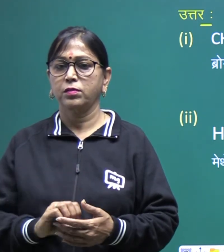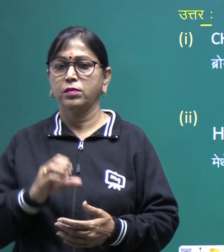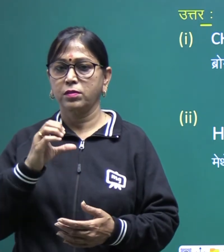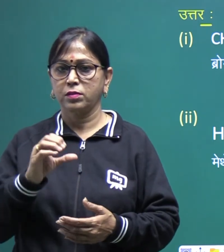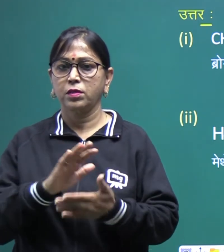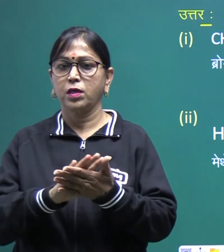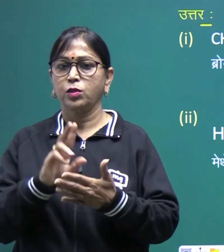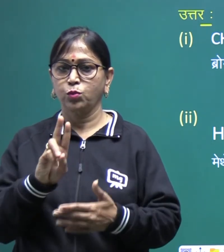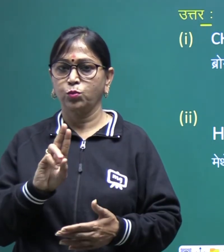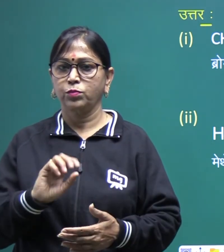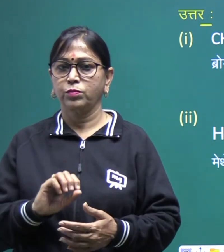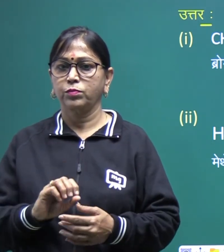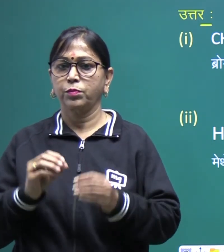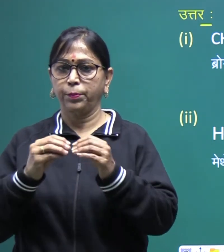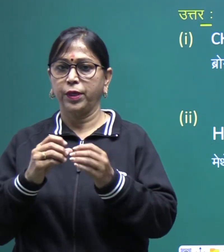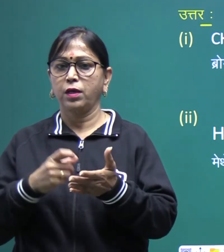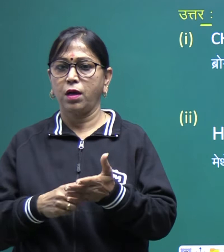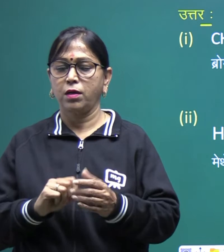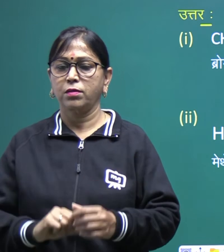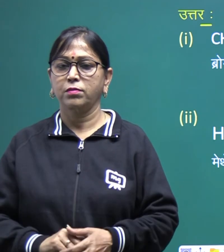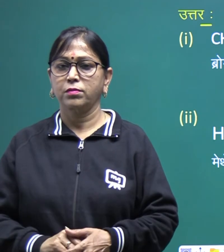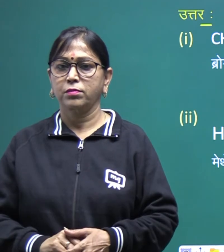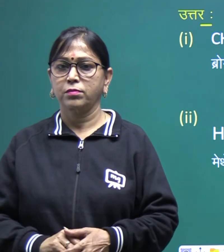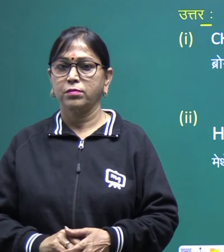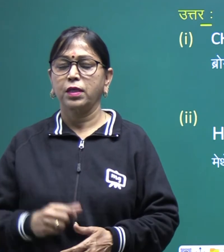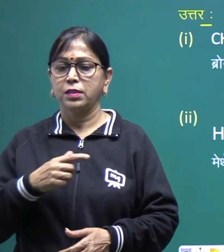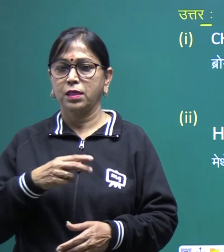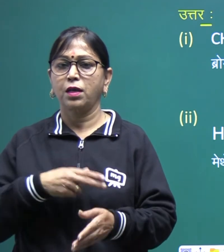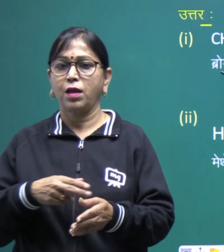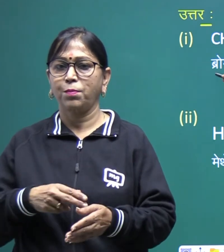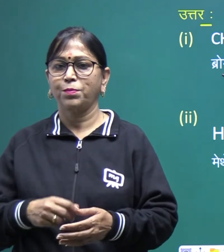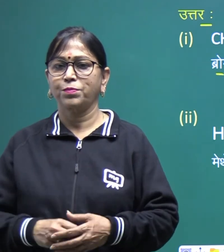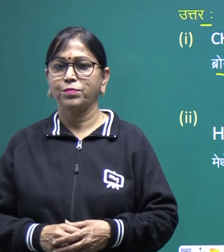CH2, Br। इसका नाम